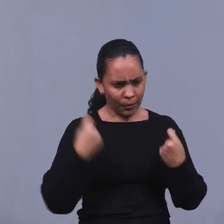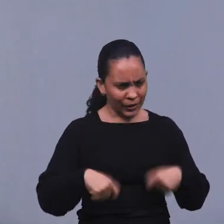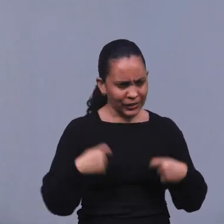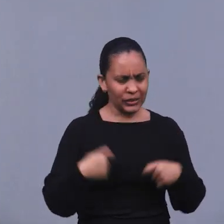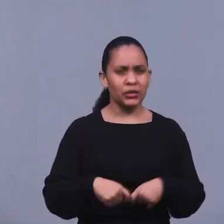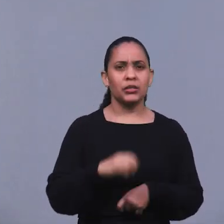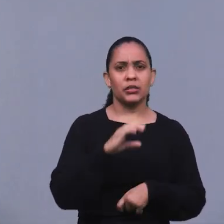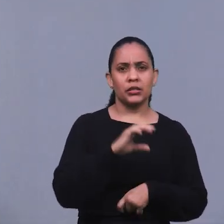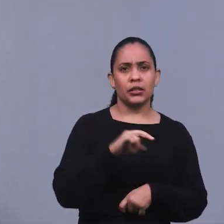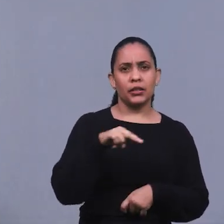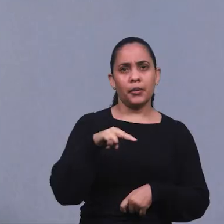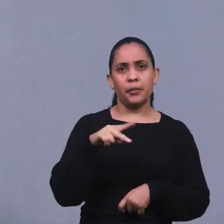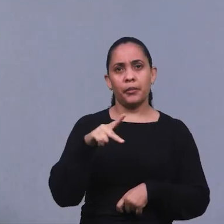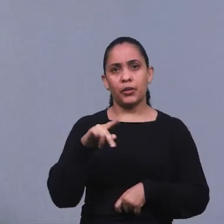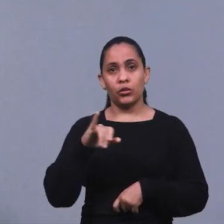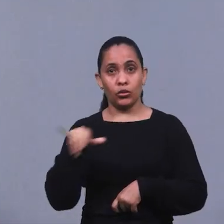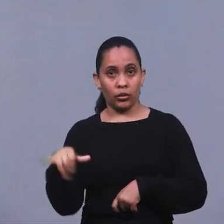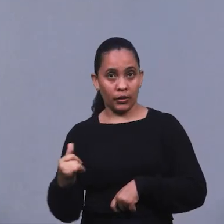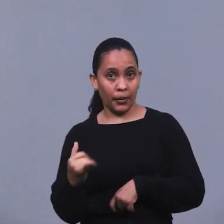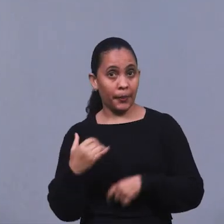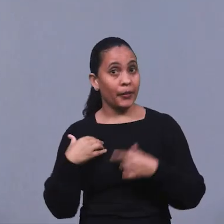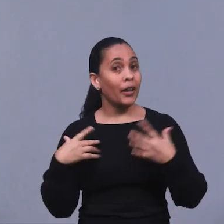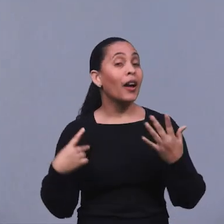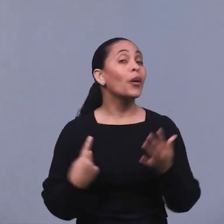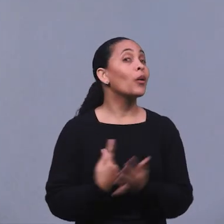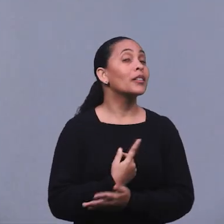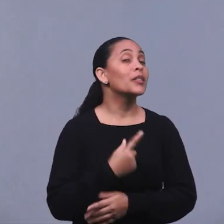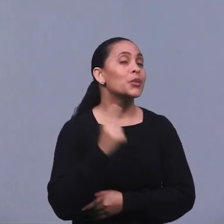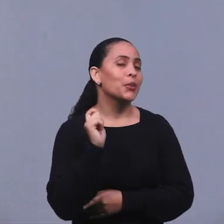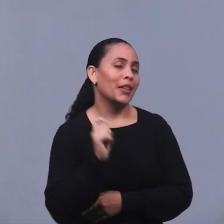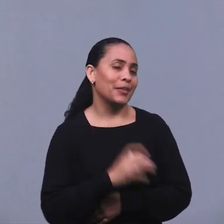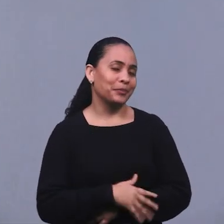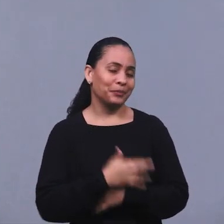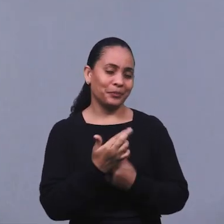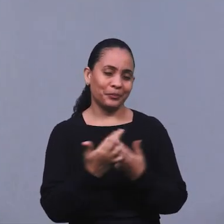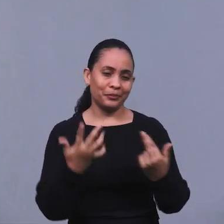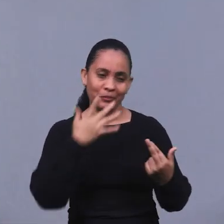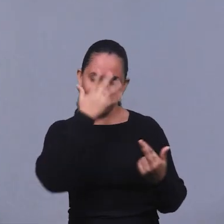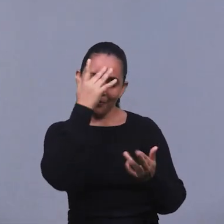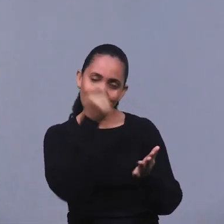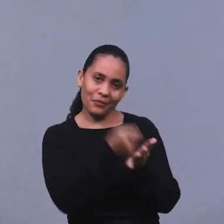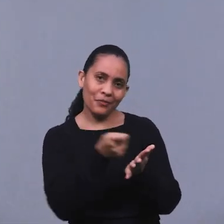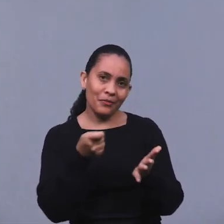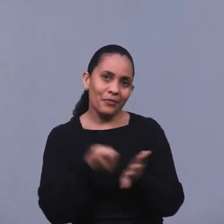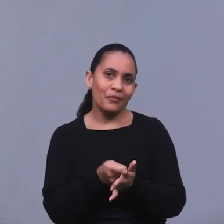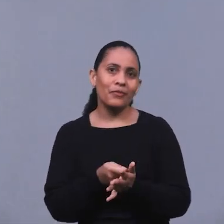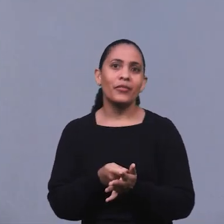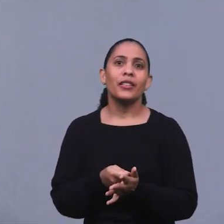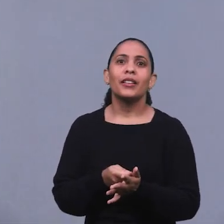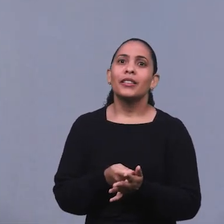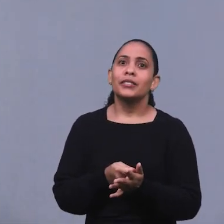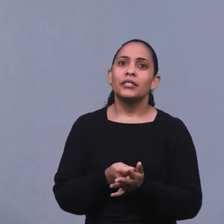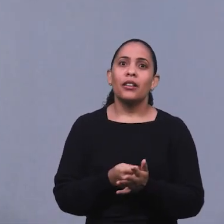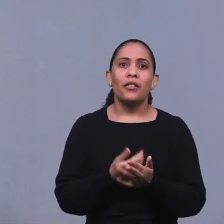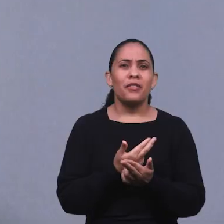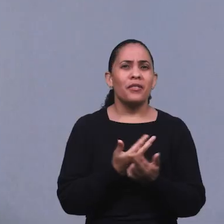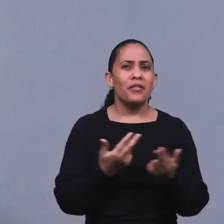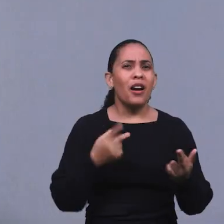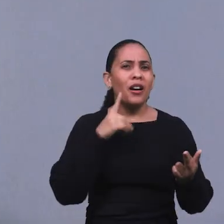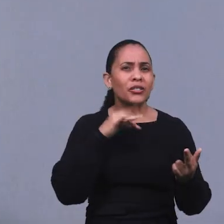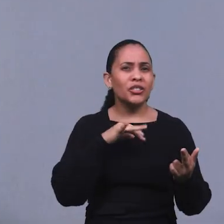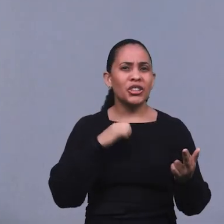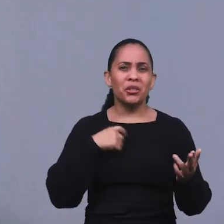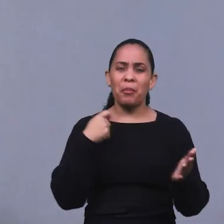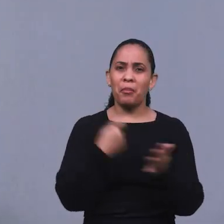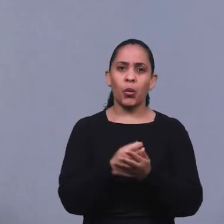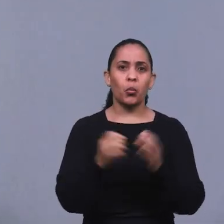do CNPJ para prestar um serviço. Sim. E o que que acontece? Muitos que pagam MEI ficam um tempão sem pagar. Sim,